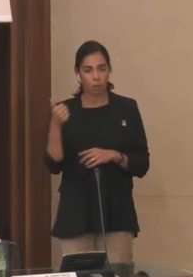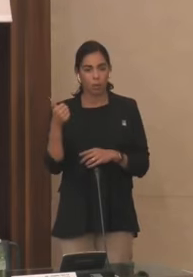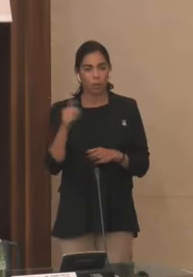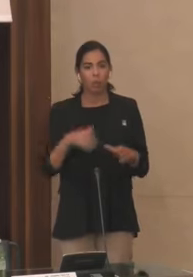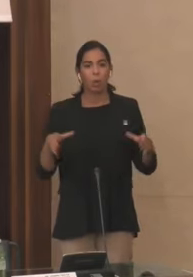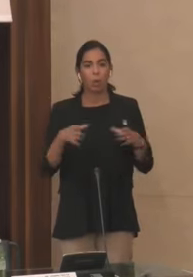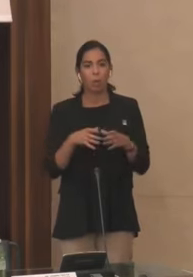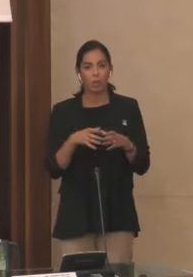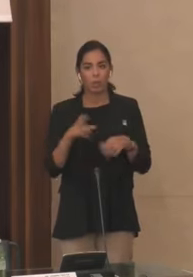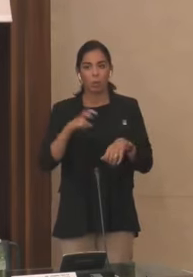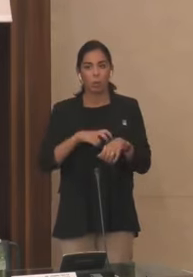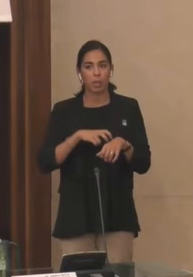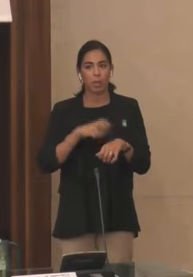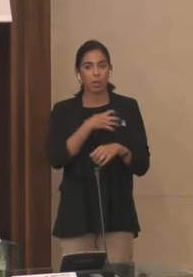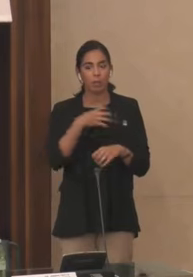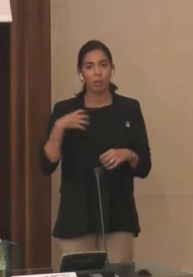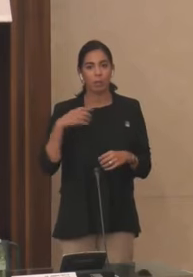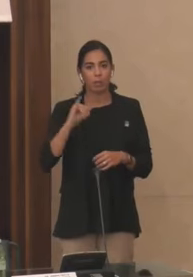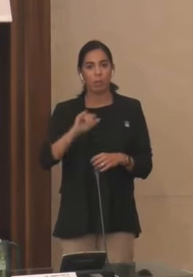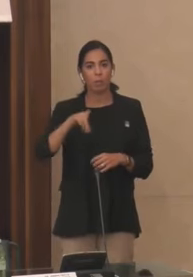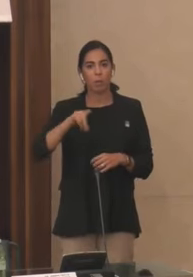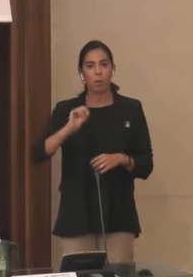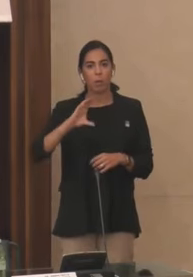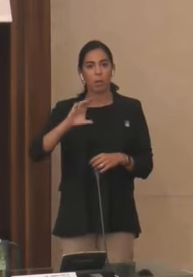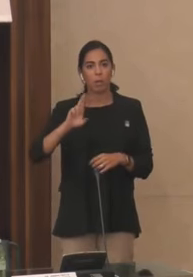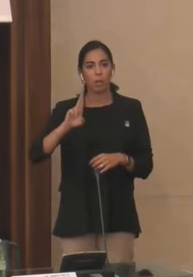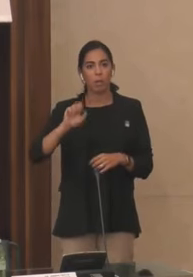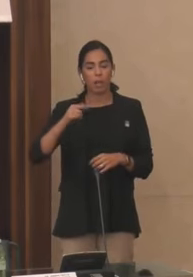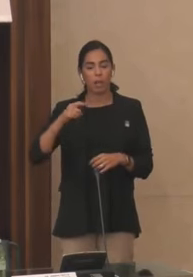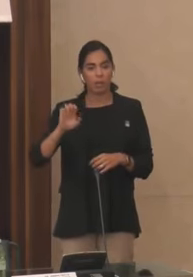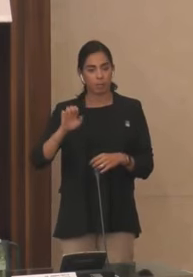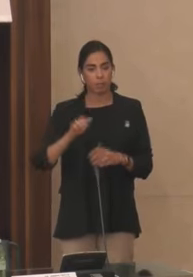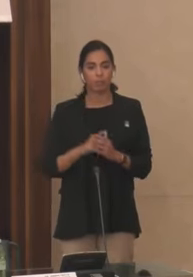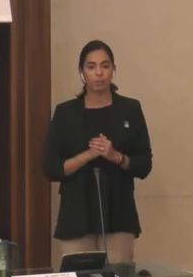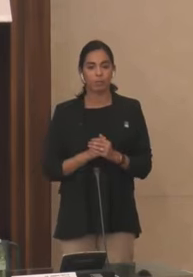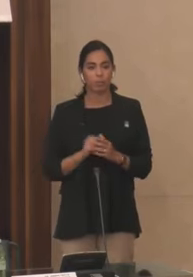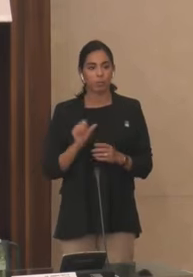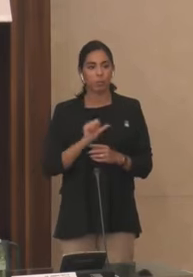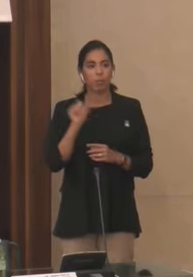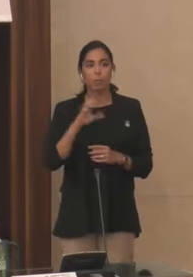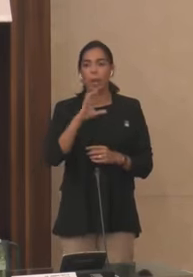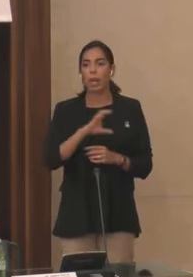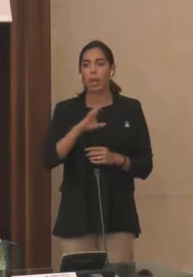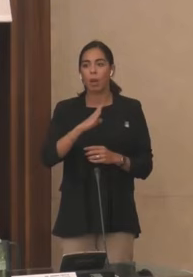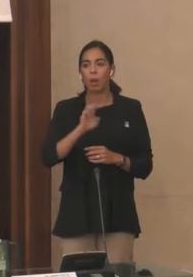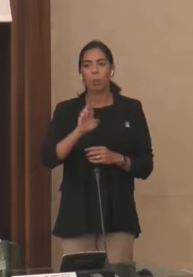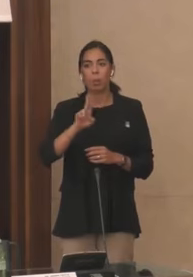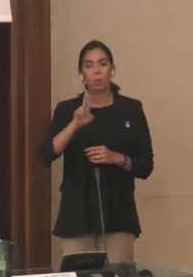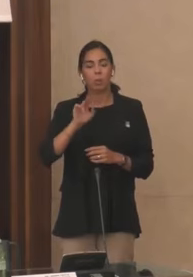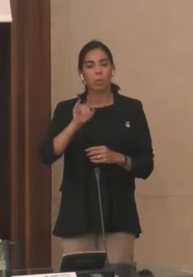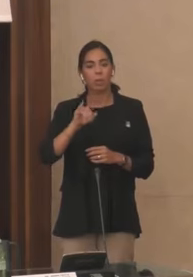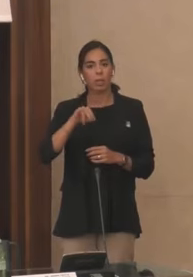Comitato Medico Scientifico di Ippocrate Org. Do la parola prima a Fabio Burigana e